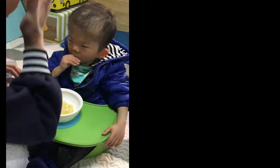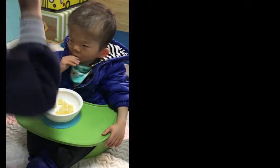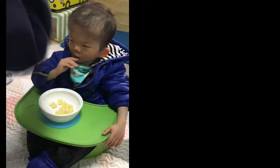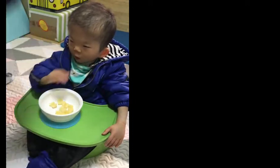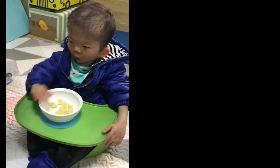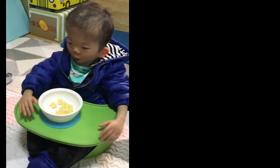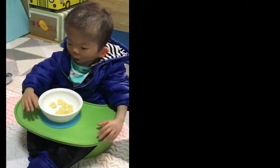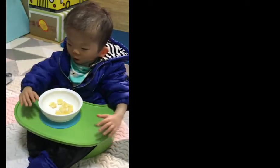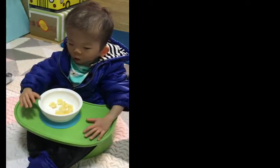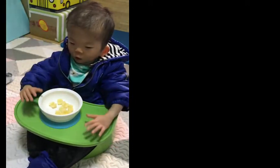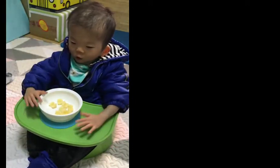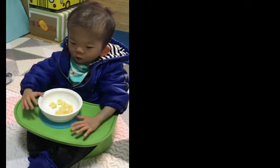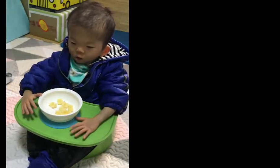的味道多。